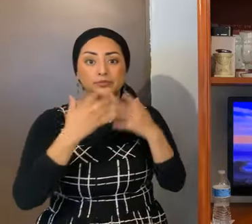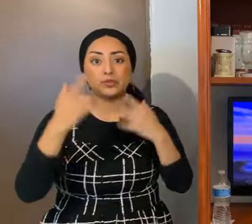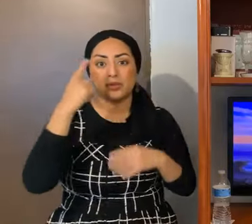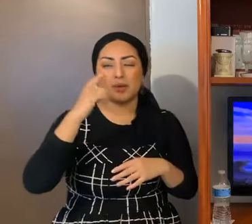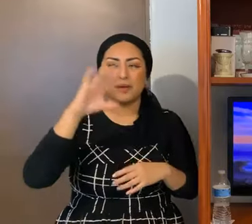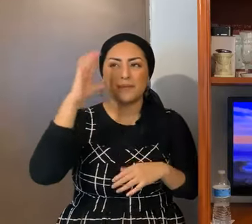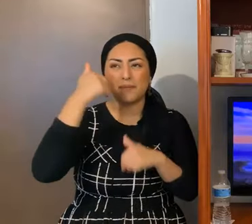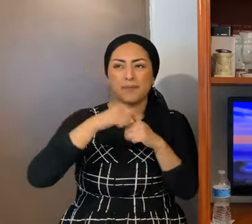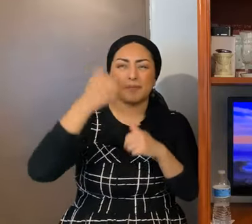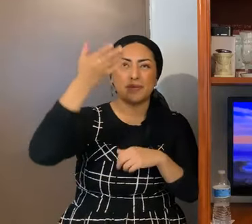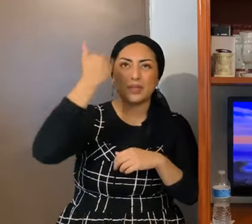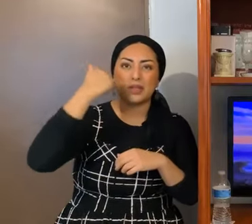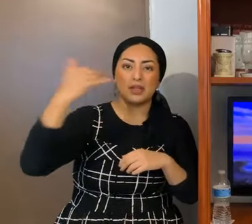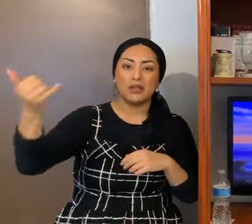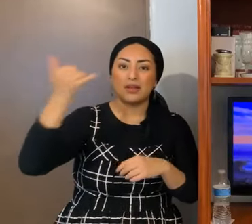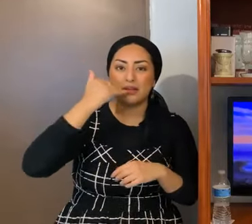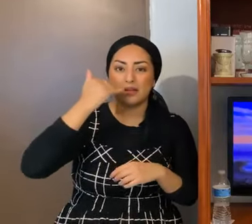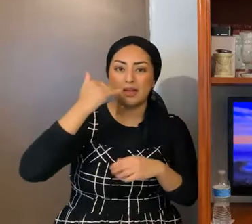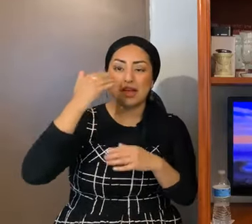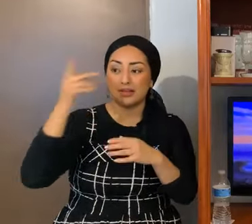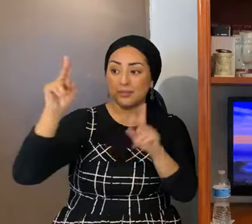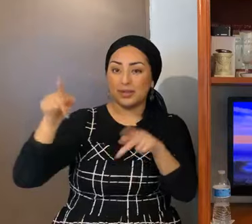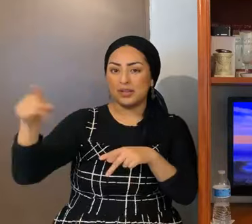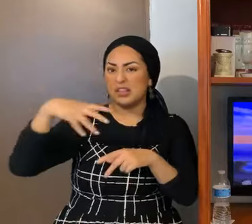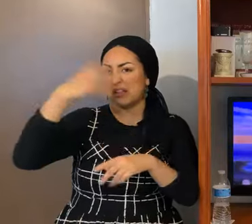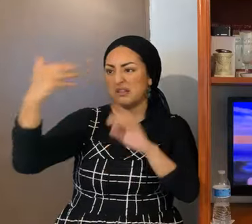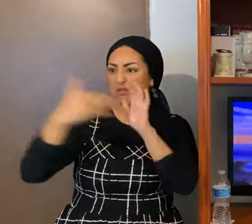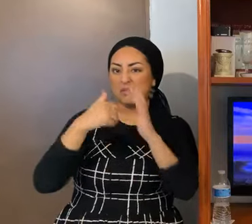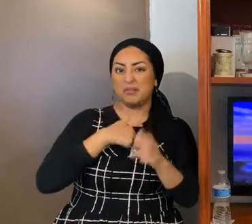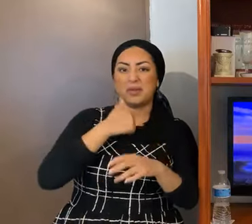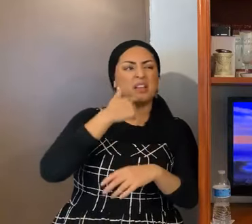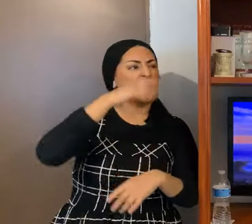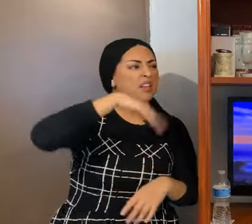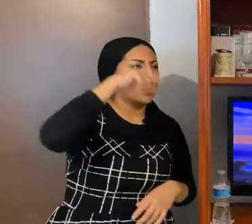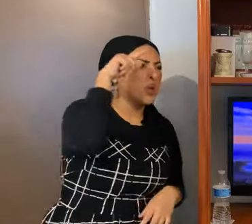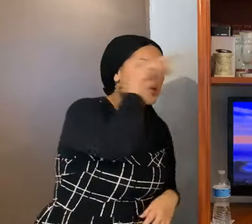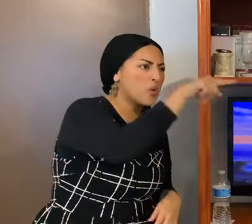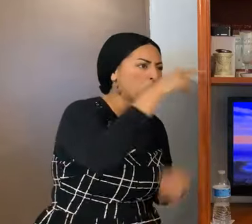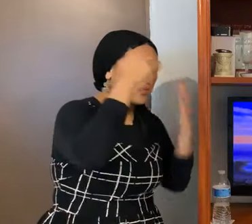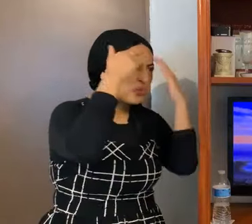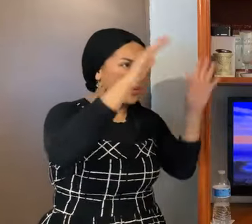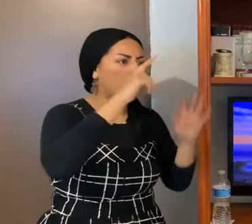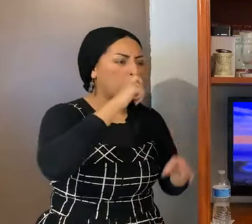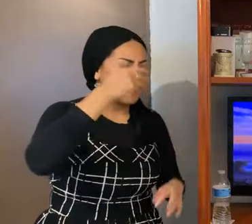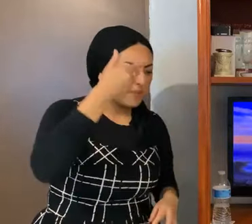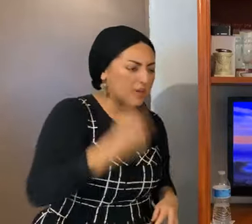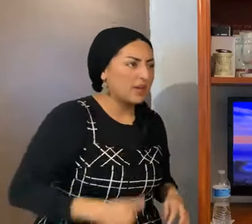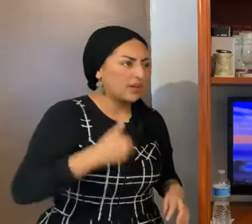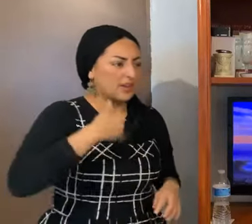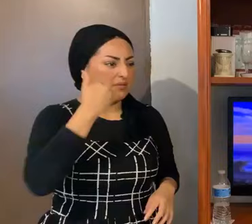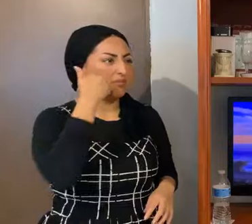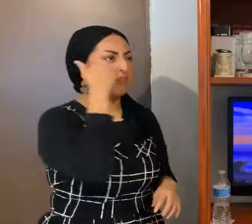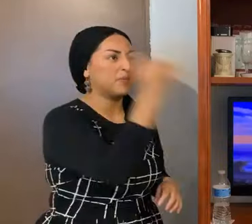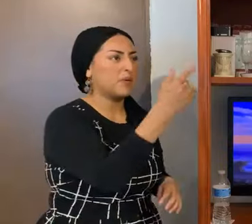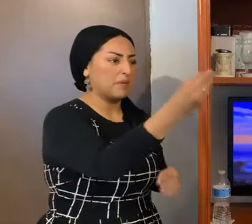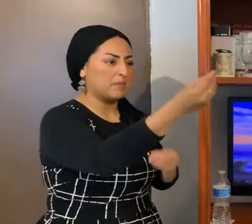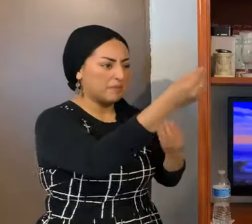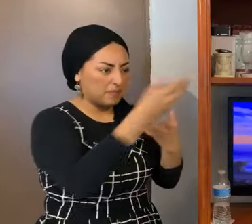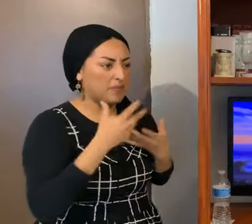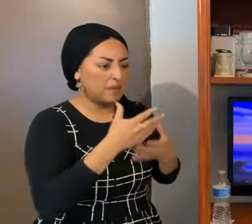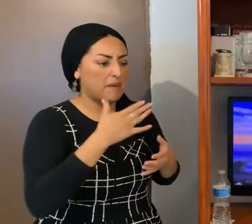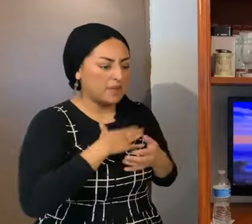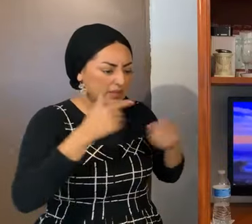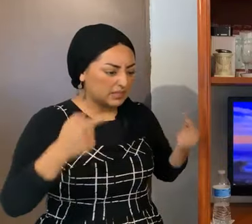por teléfono, atendiendo una llamada, se enojó conmigo y me decía, oiga, es que usted ni me conoce y apenas estoy hablando con usted y ya me está diciendo que